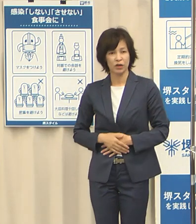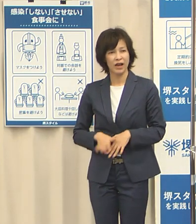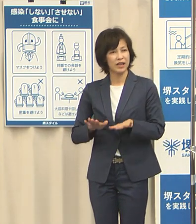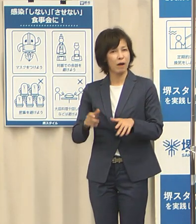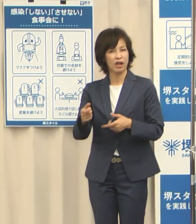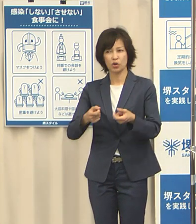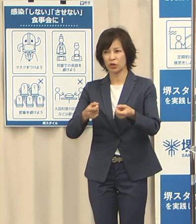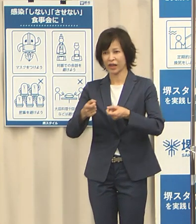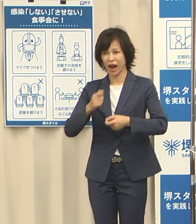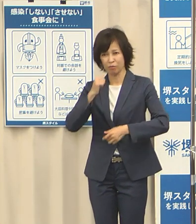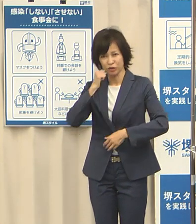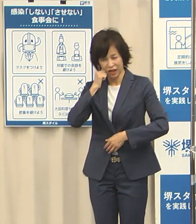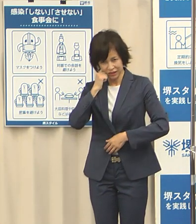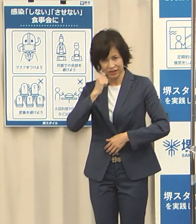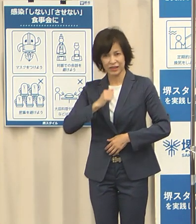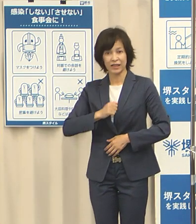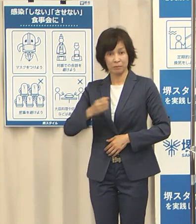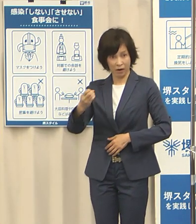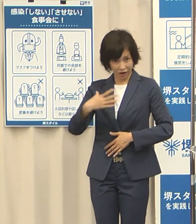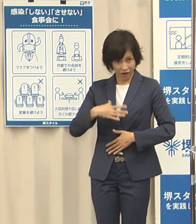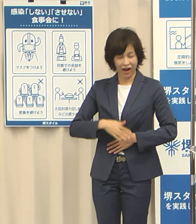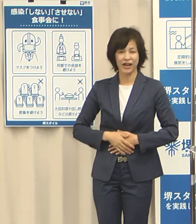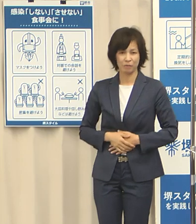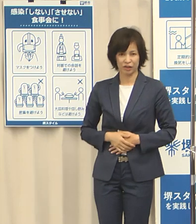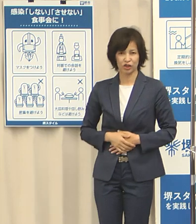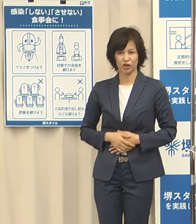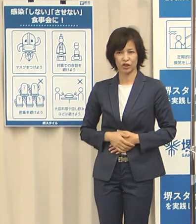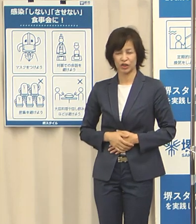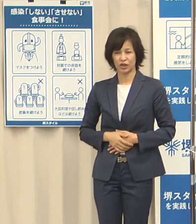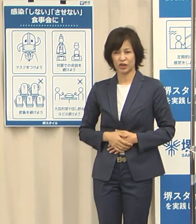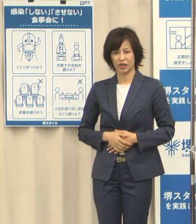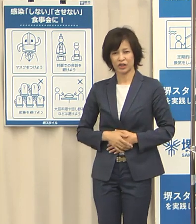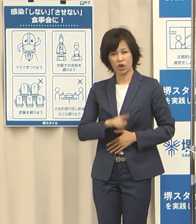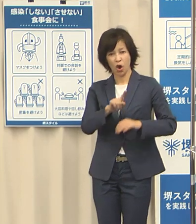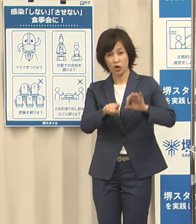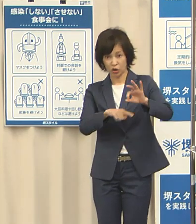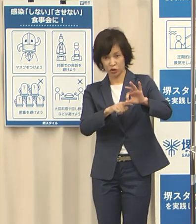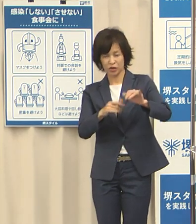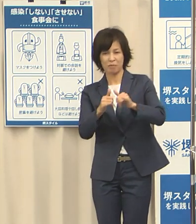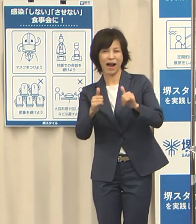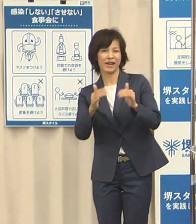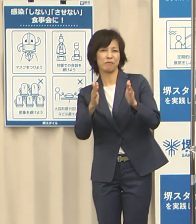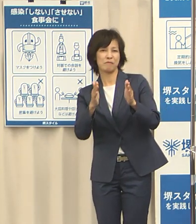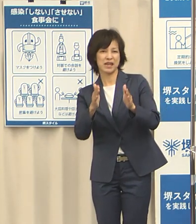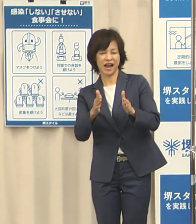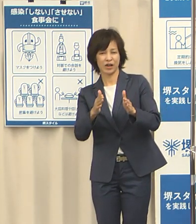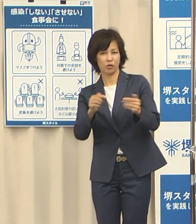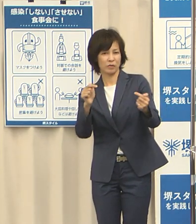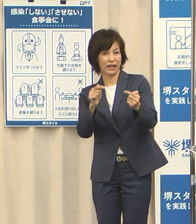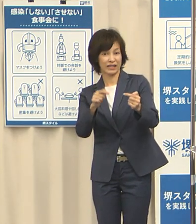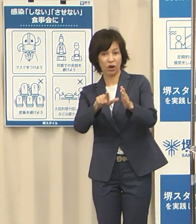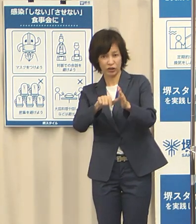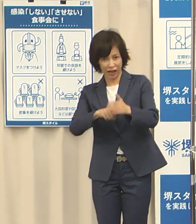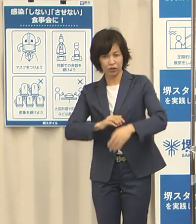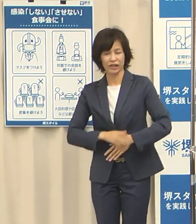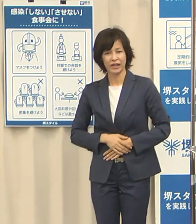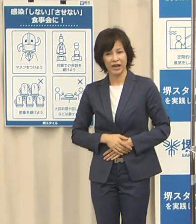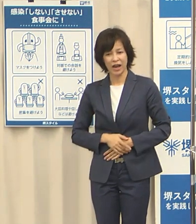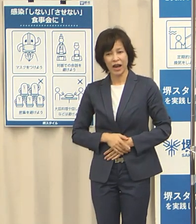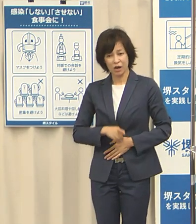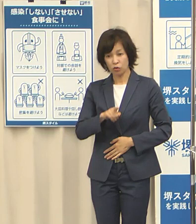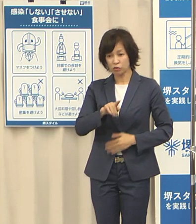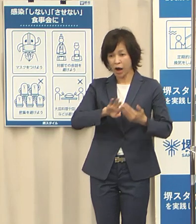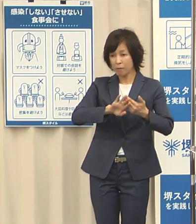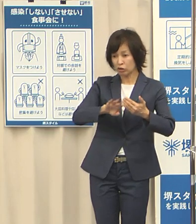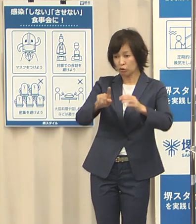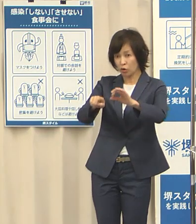いろいろと難しかったと、まさにその局にですね、例えば民間企業の方が打診をしたときに、これは違う局にもまたがることっても